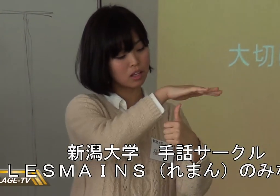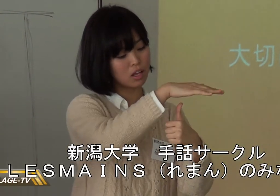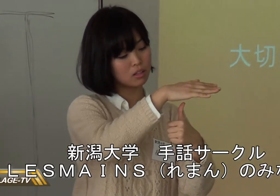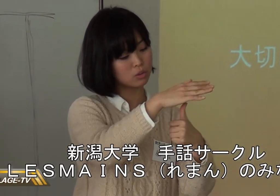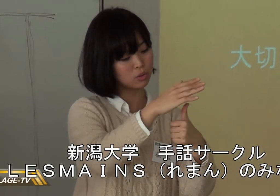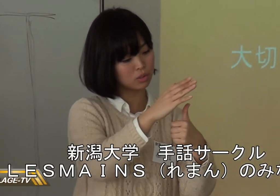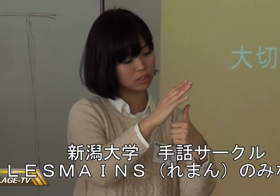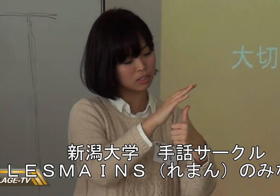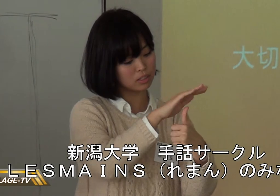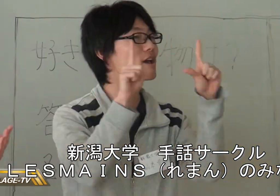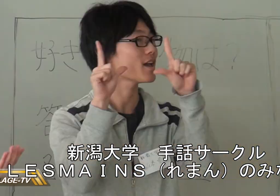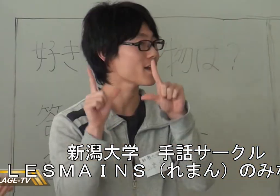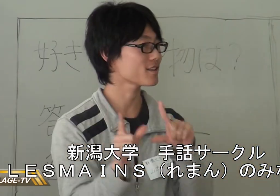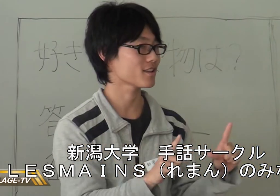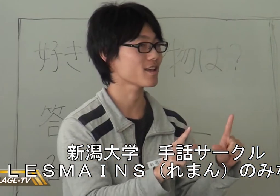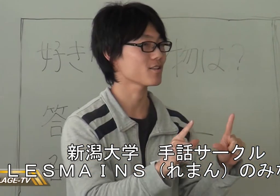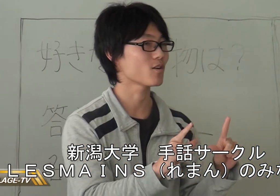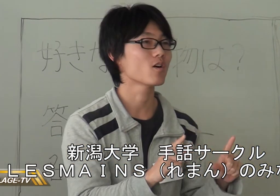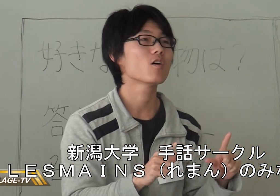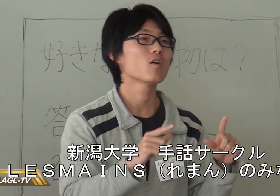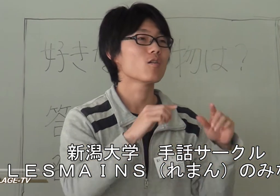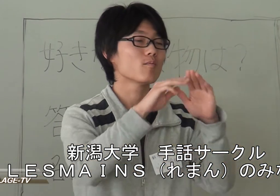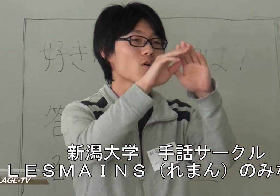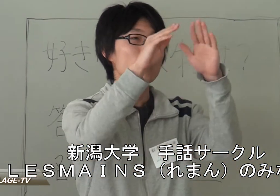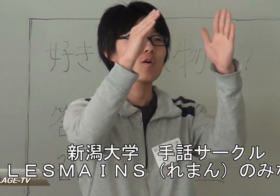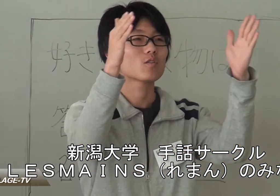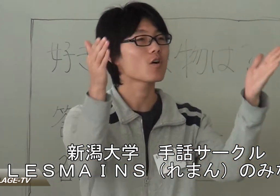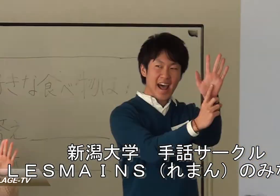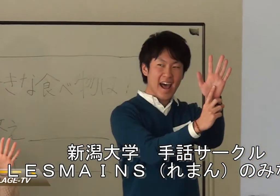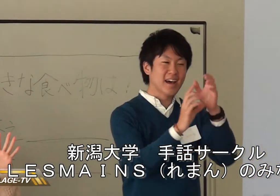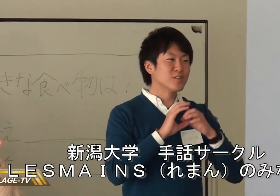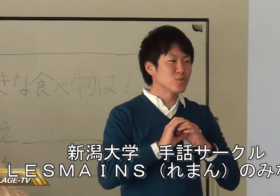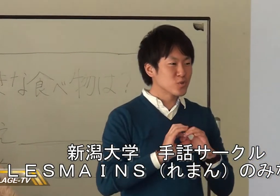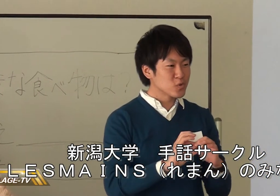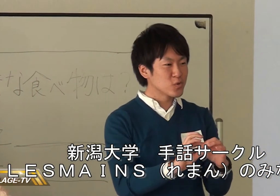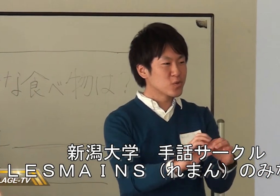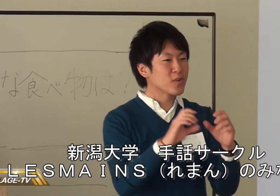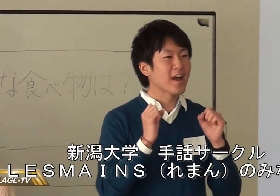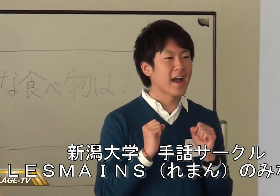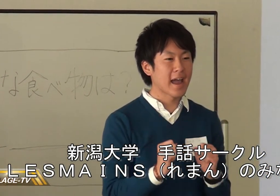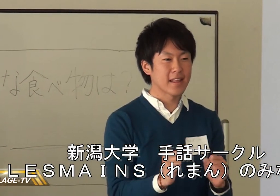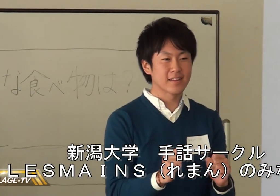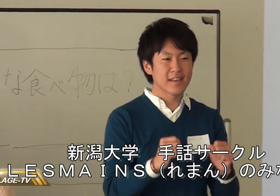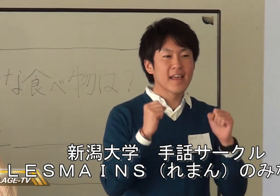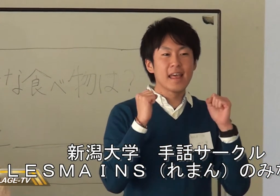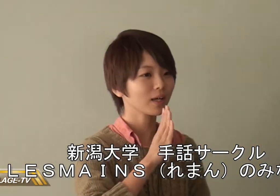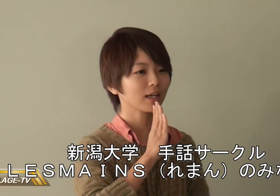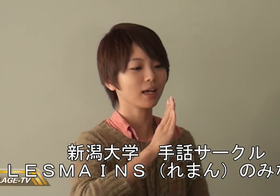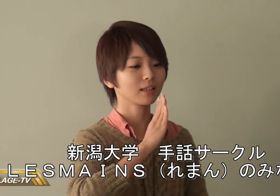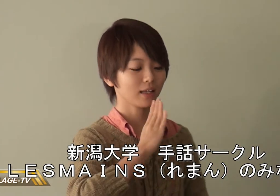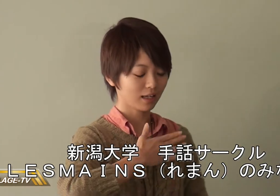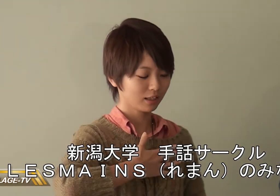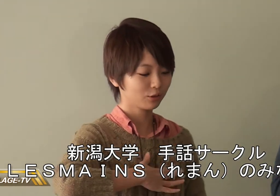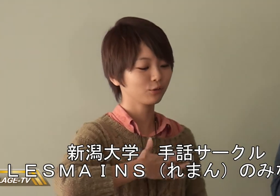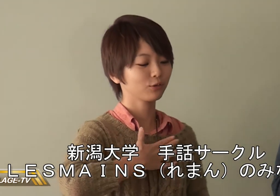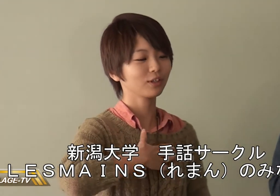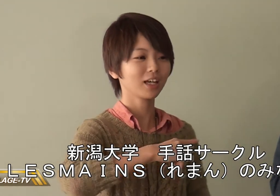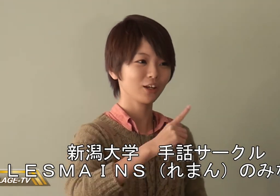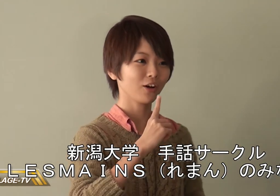流会を通じてさらに技術を高め合い、実際に障害者の方々との触れ合いを通じ社会